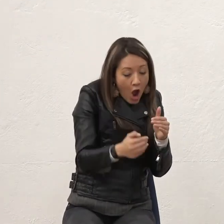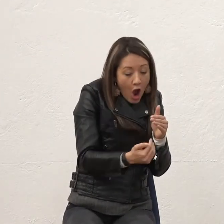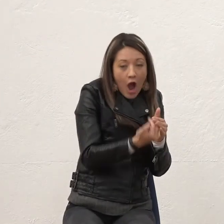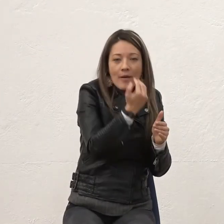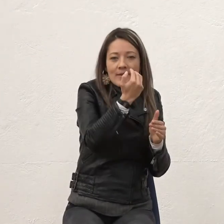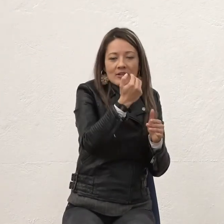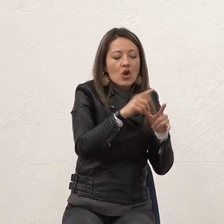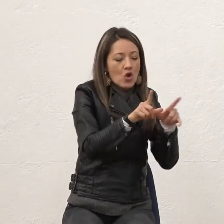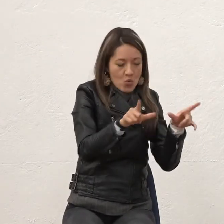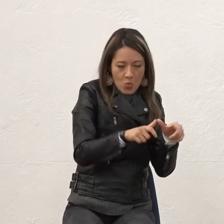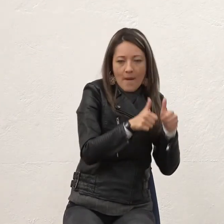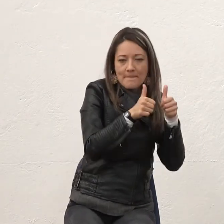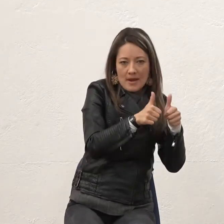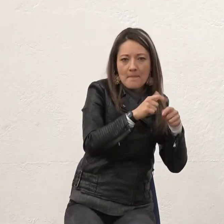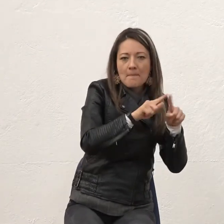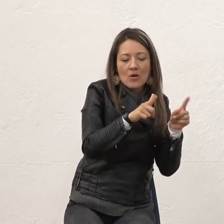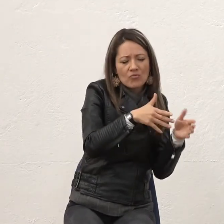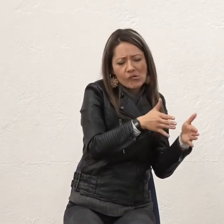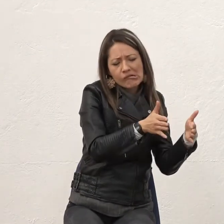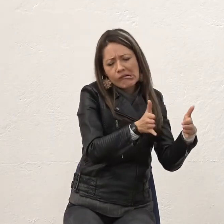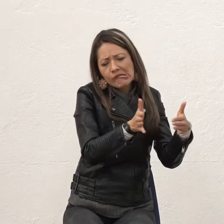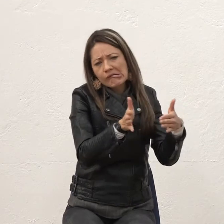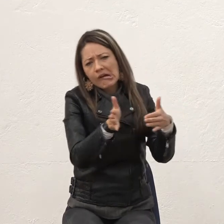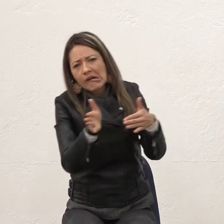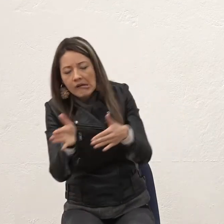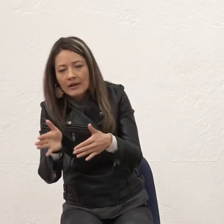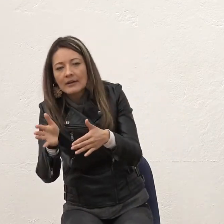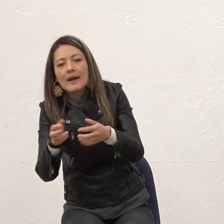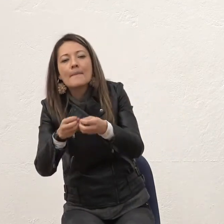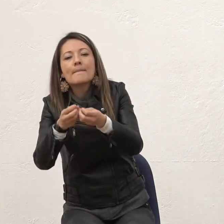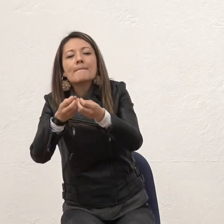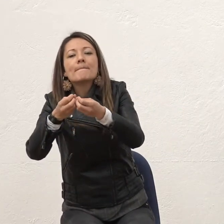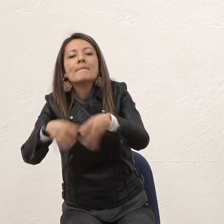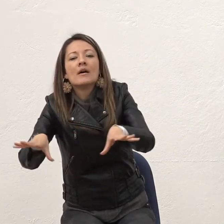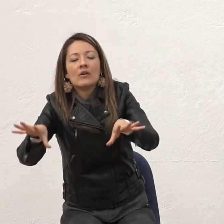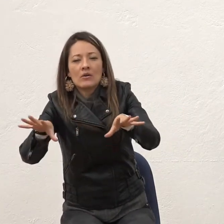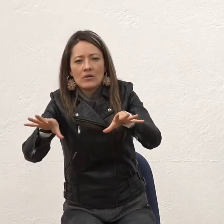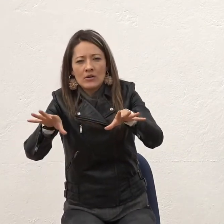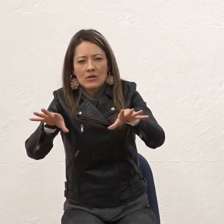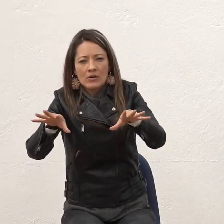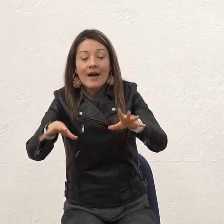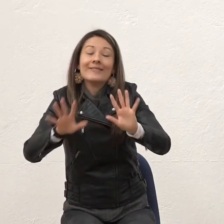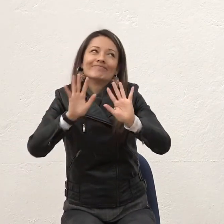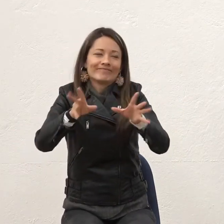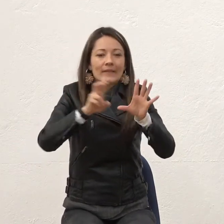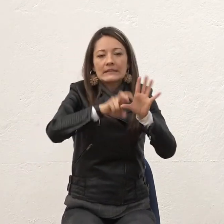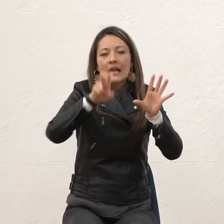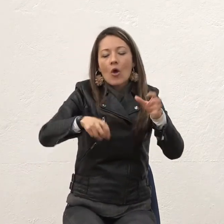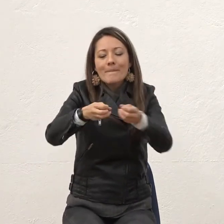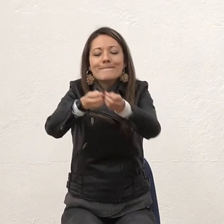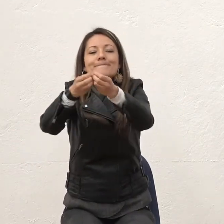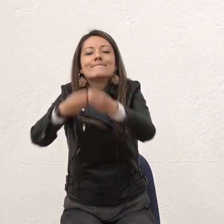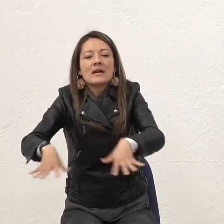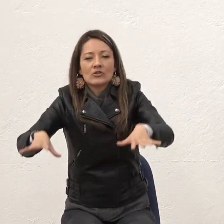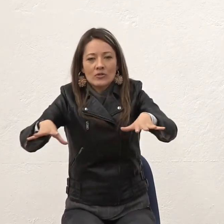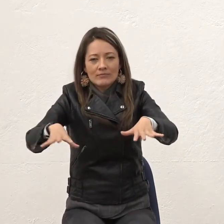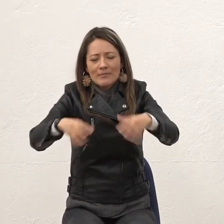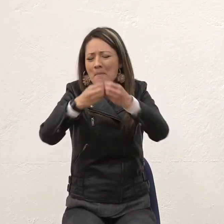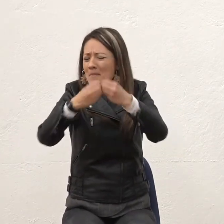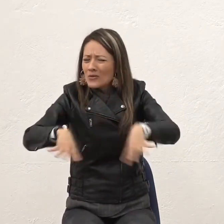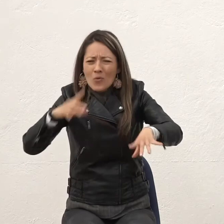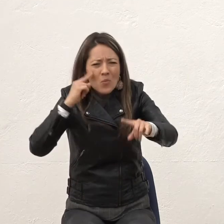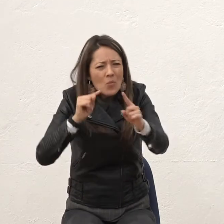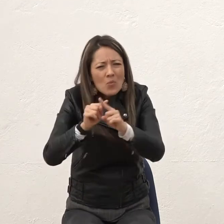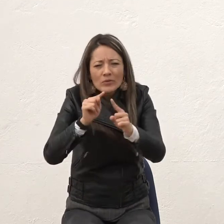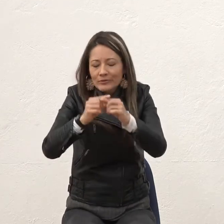en el lugar que era, pero se desvió en el camino y se perdió. Zaqueo se perdió el